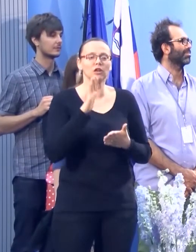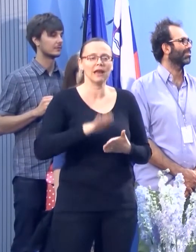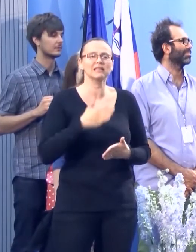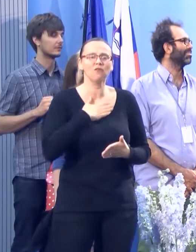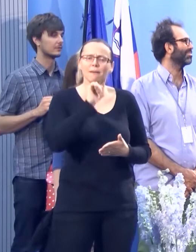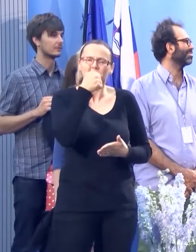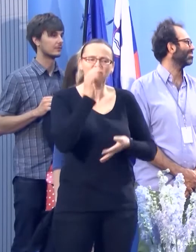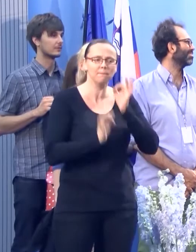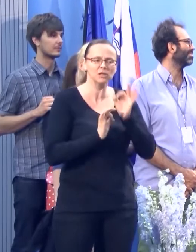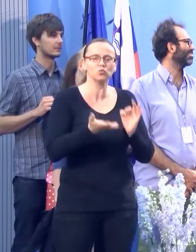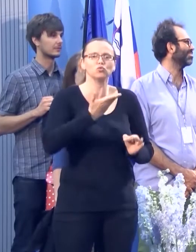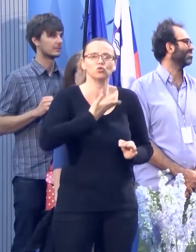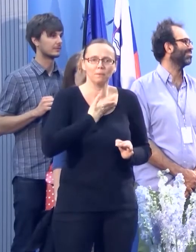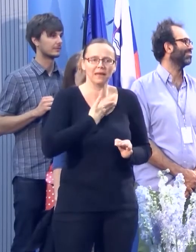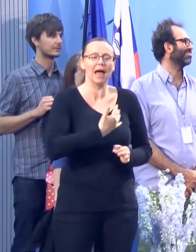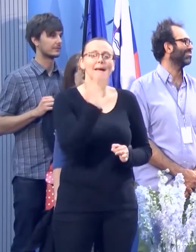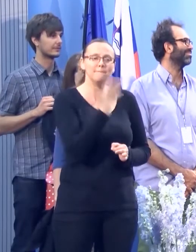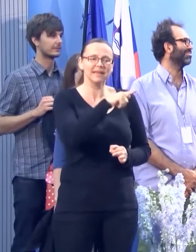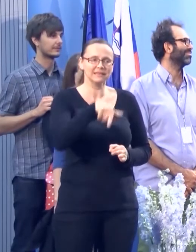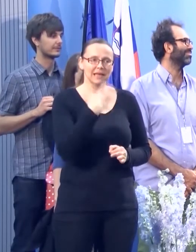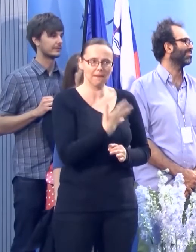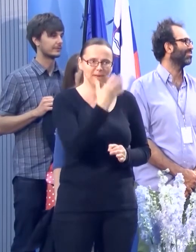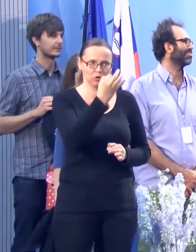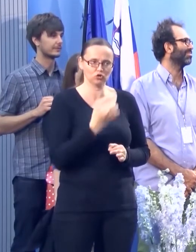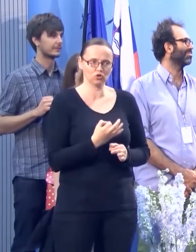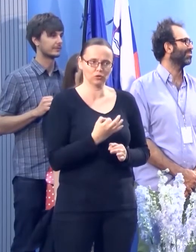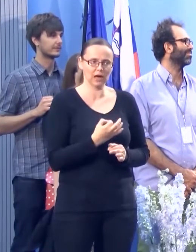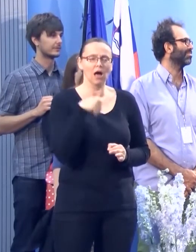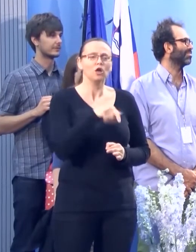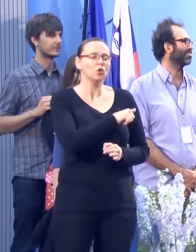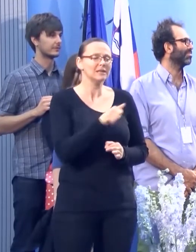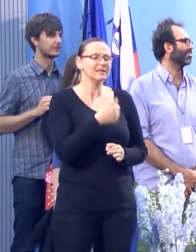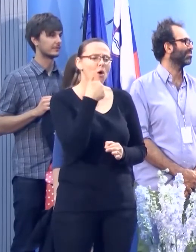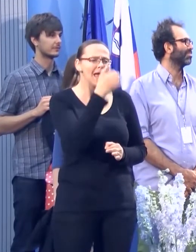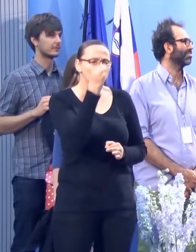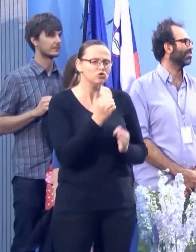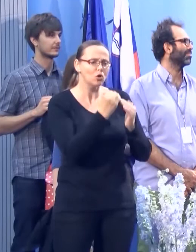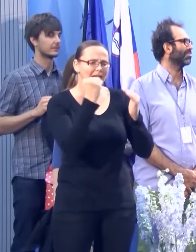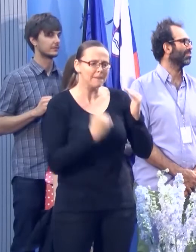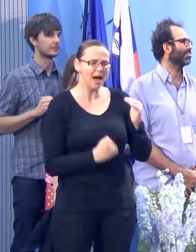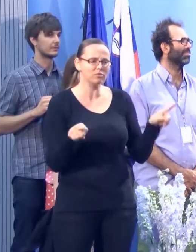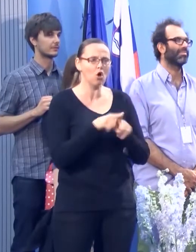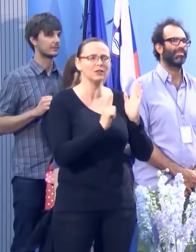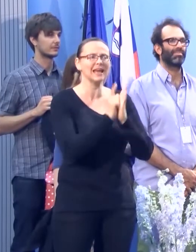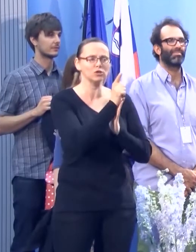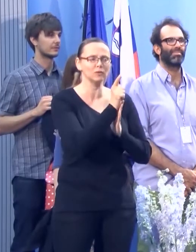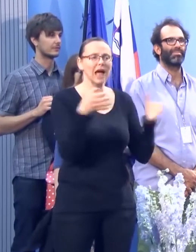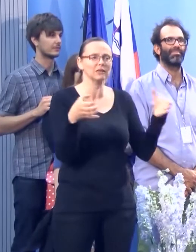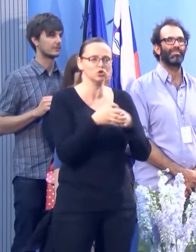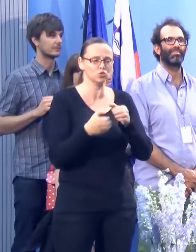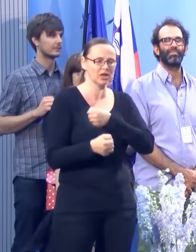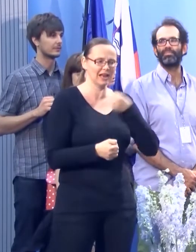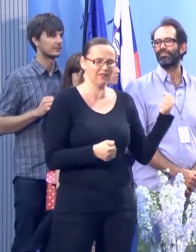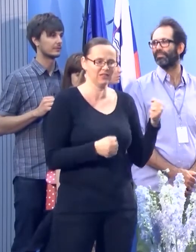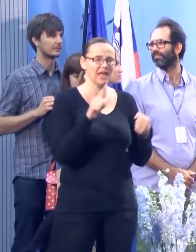prvem preizkusu dobila 5,5%, kar je samo 1% manj od rezultata Združene levice